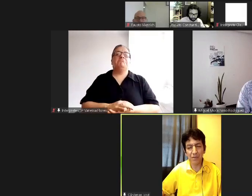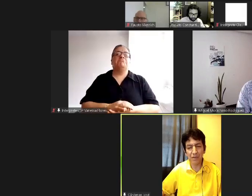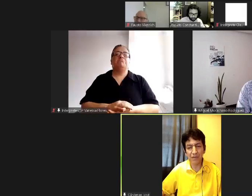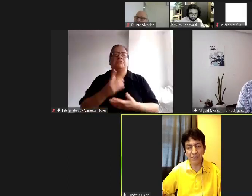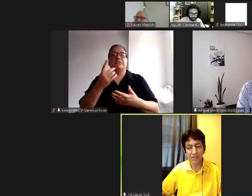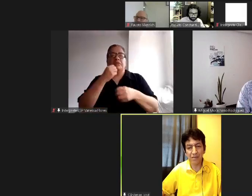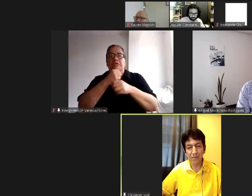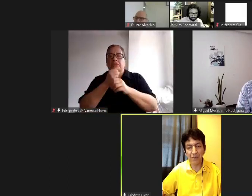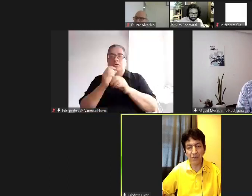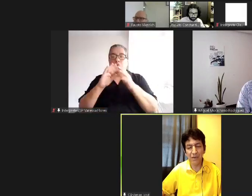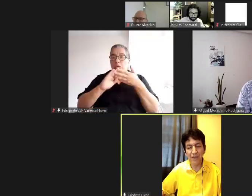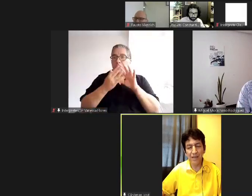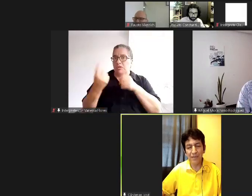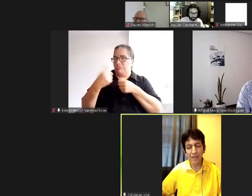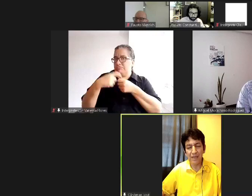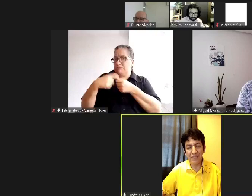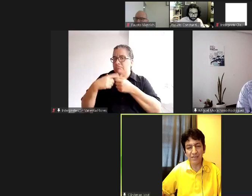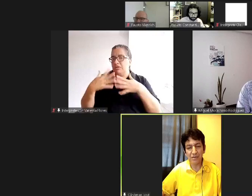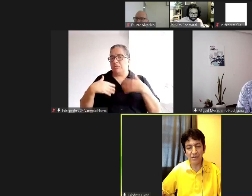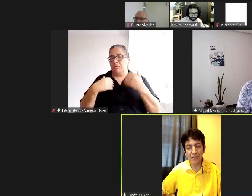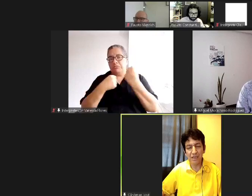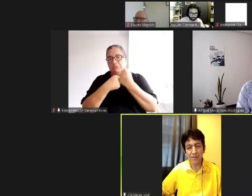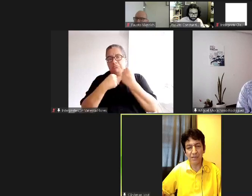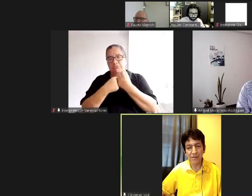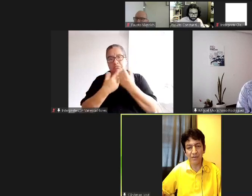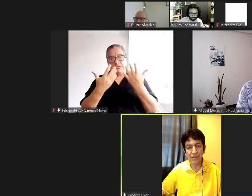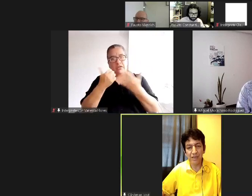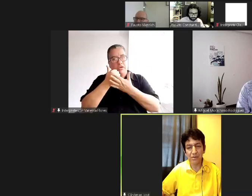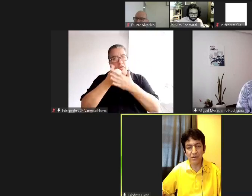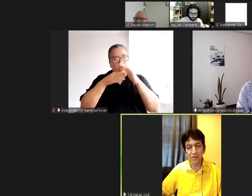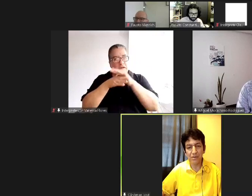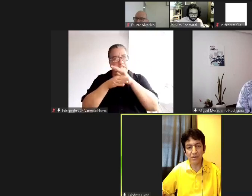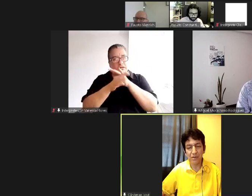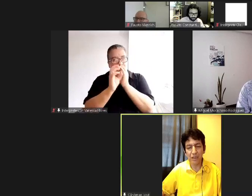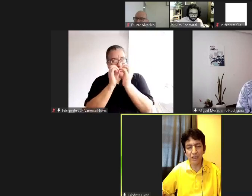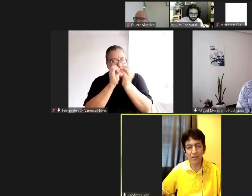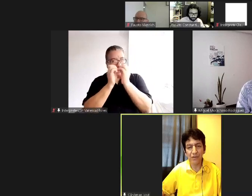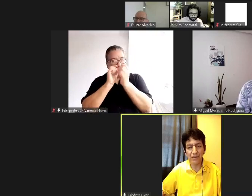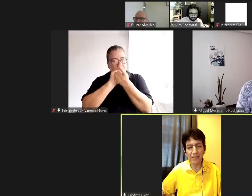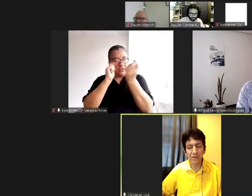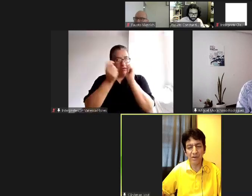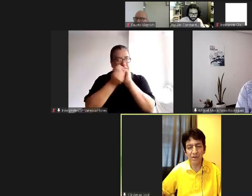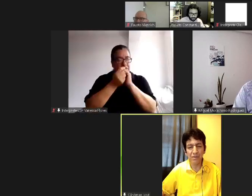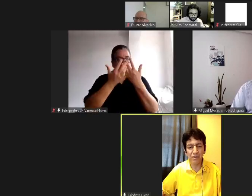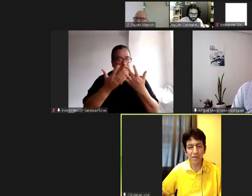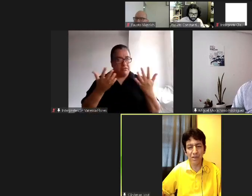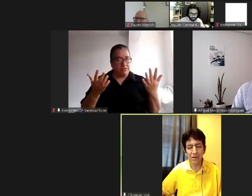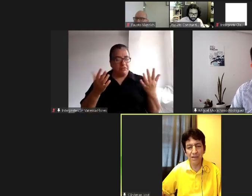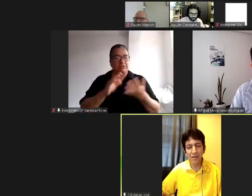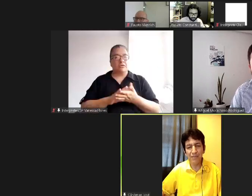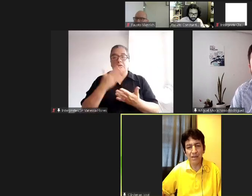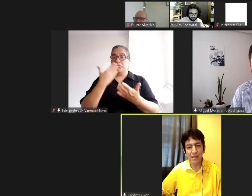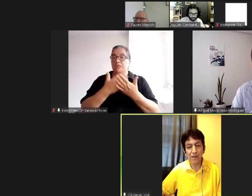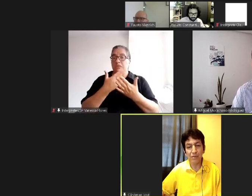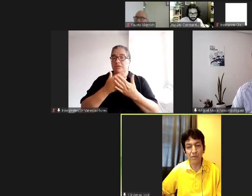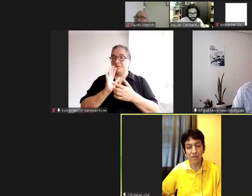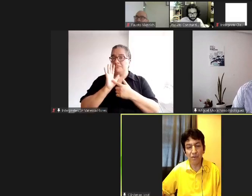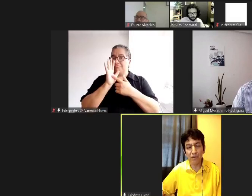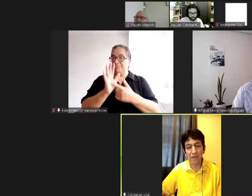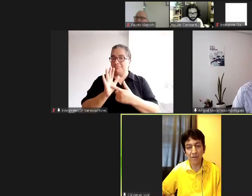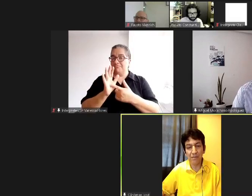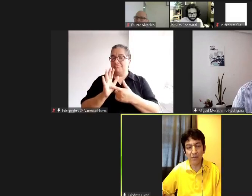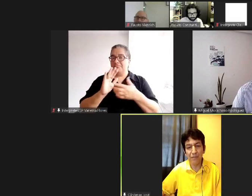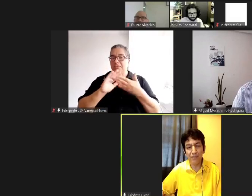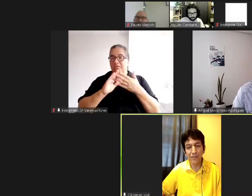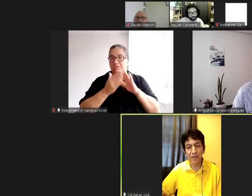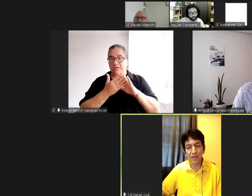Commons porque facilita un poco el acceso y la adaptación de estos contenidos, ¿no? Así como lo ha demostrado la comunidad de software